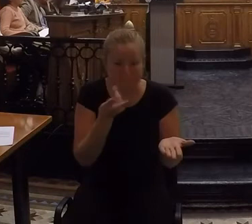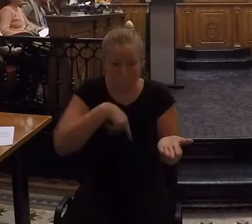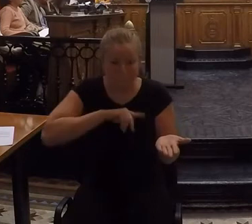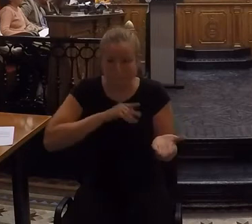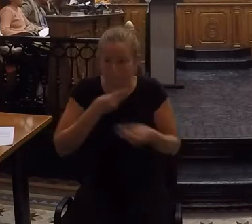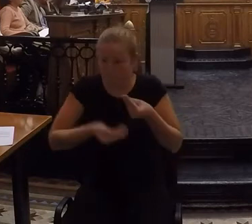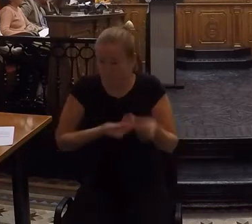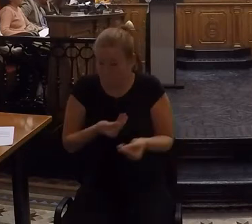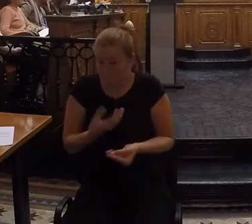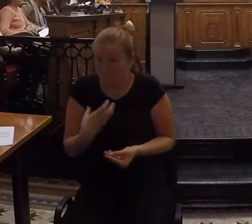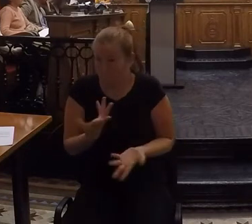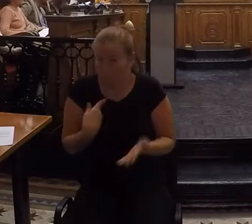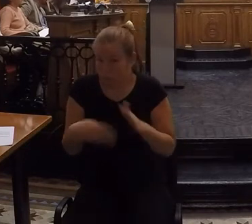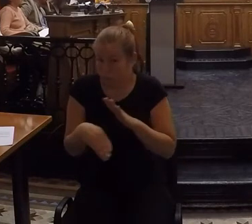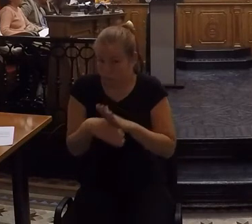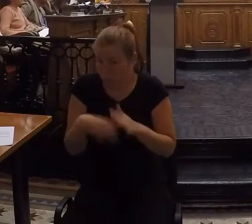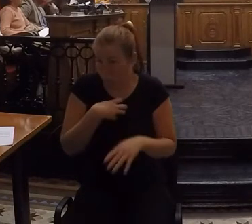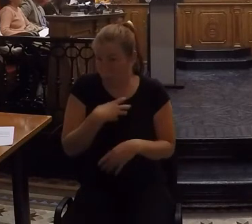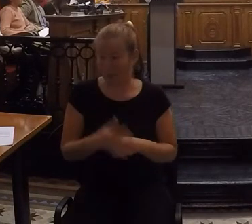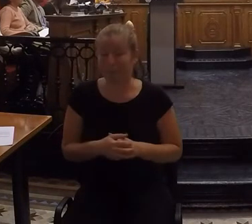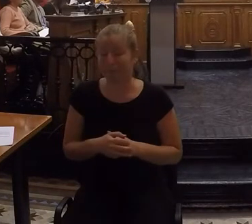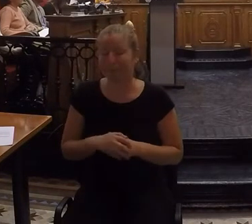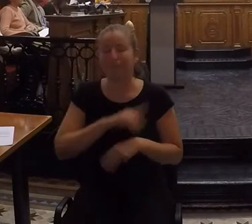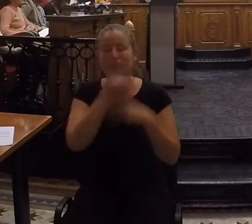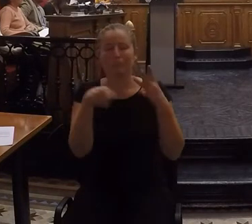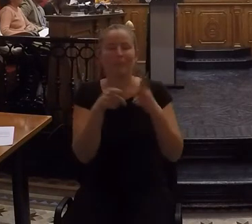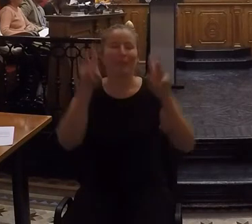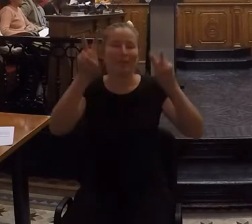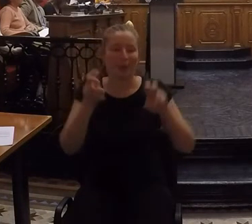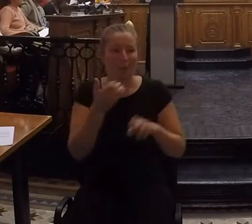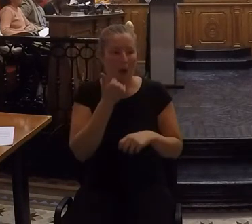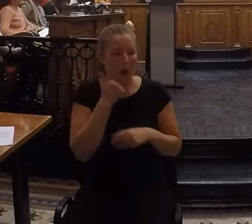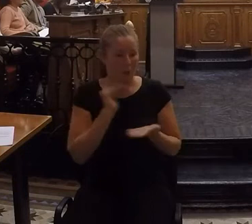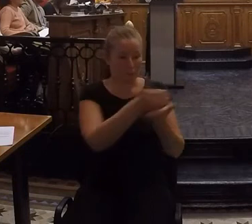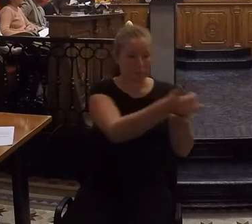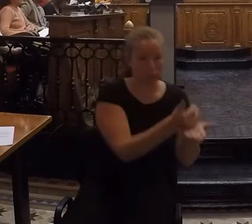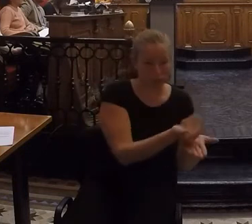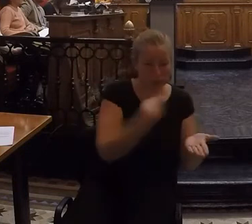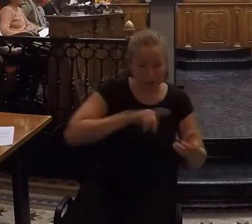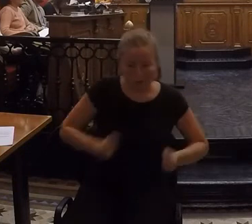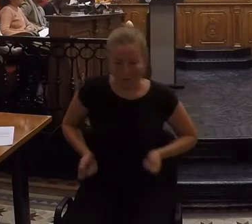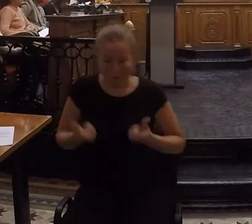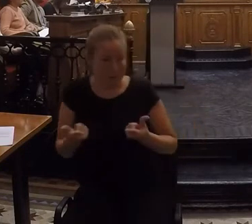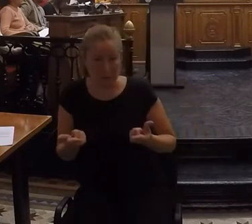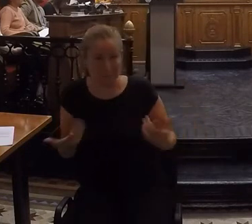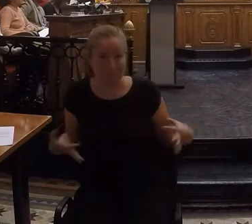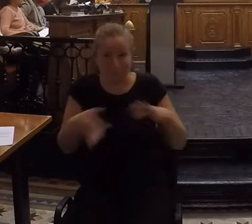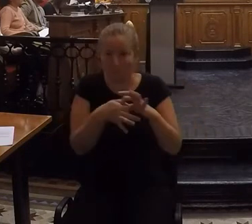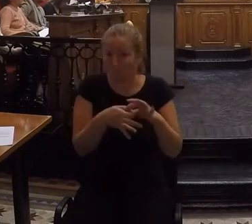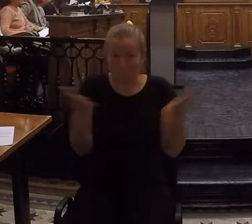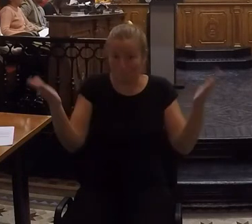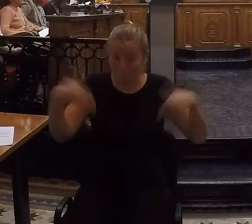por ser de manifiesta insuficiencia los ingresos con relación a los gastos, o bien estos respecto a las necesidades para las que